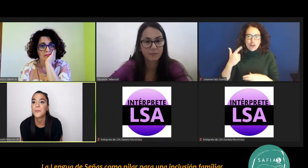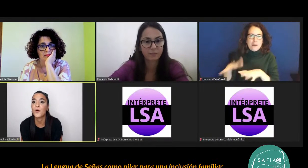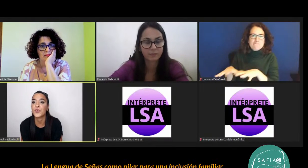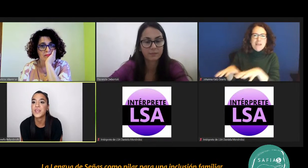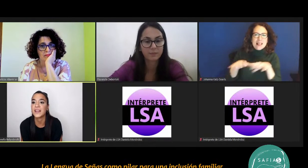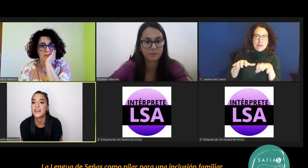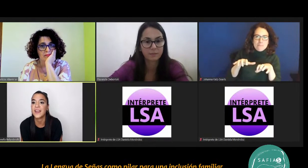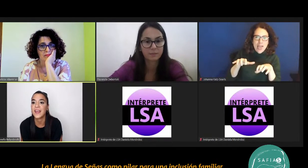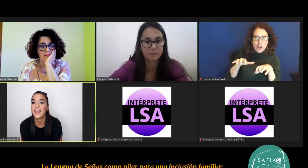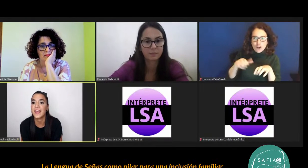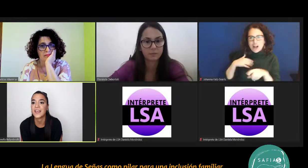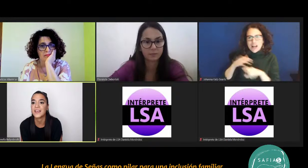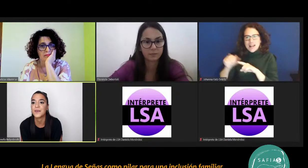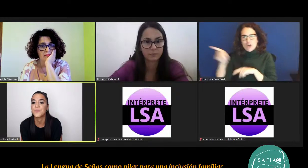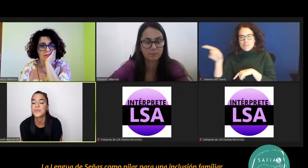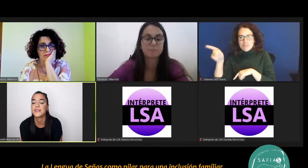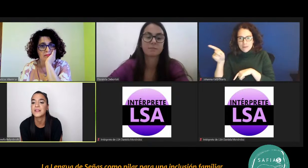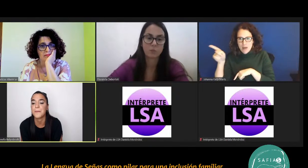que podían,